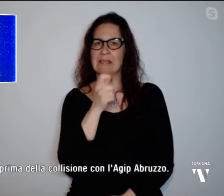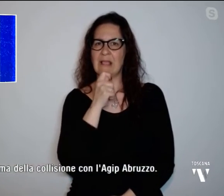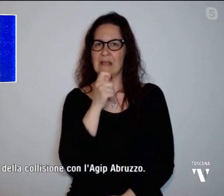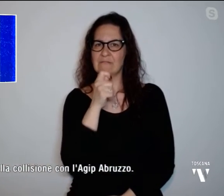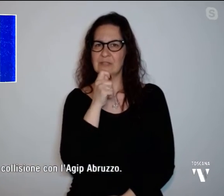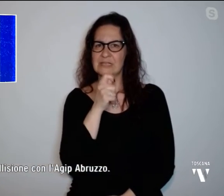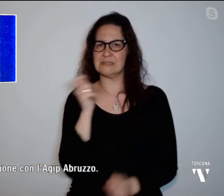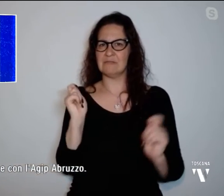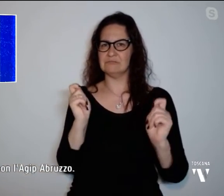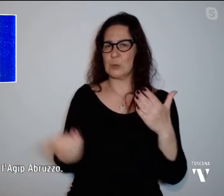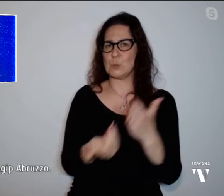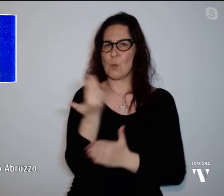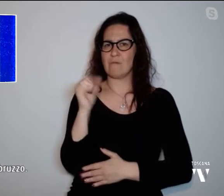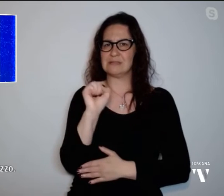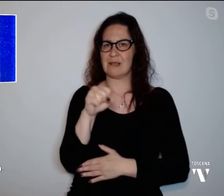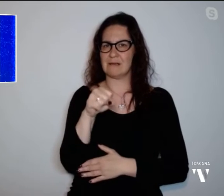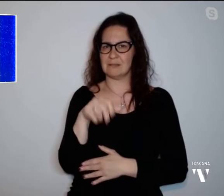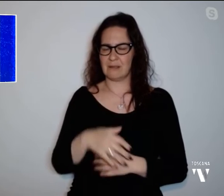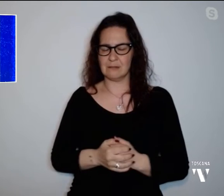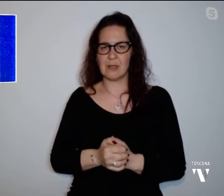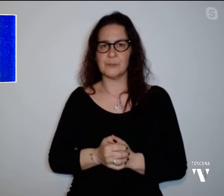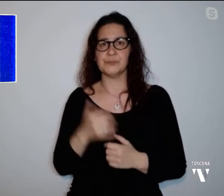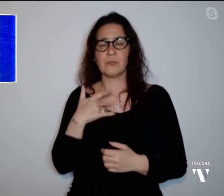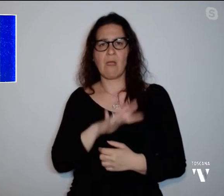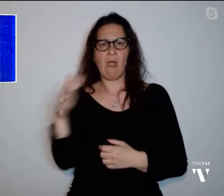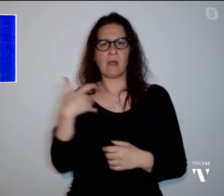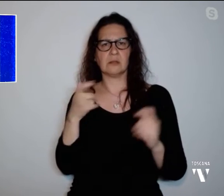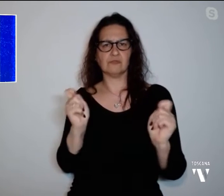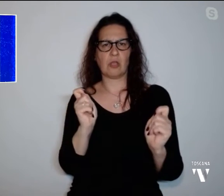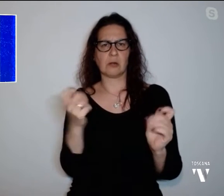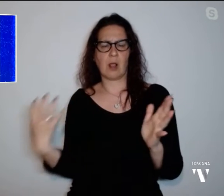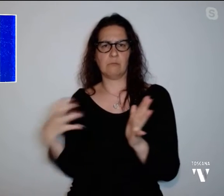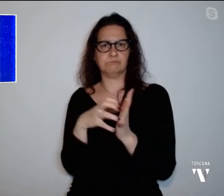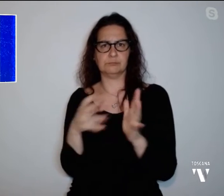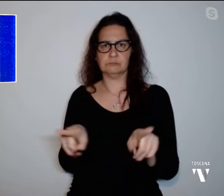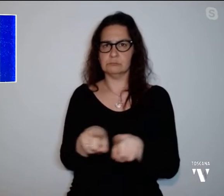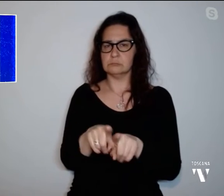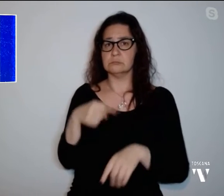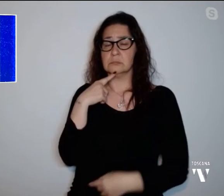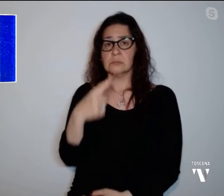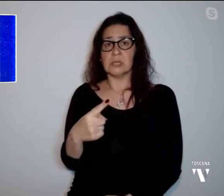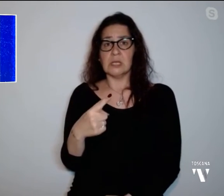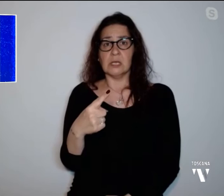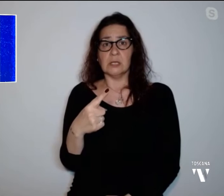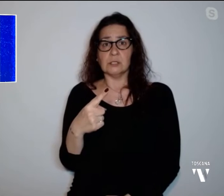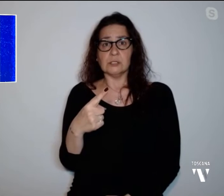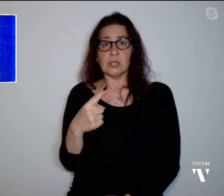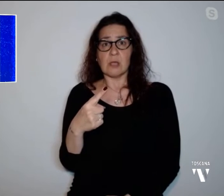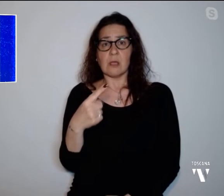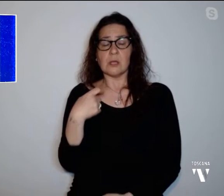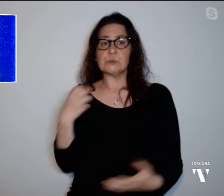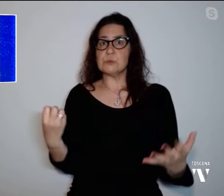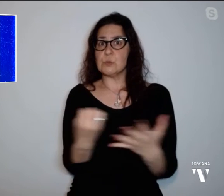dall'imprenditore, poi ripresa anche da altri giornali, nel quale si ipotizza che l'incidente